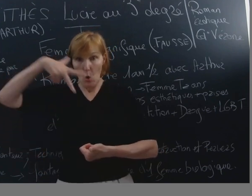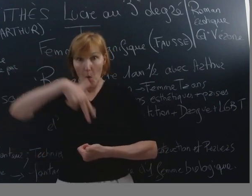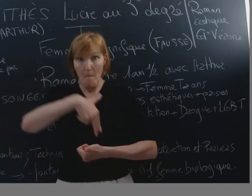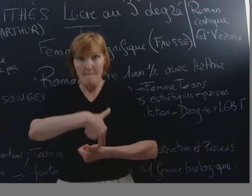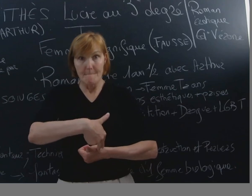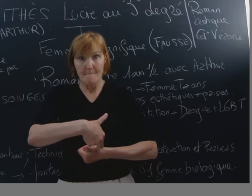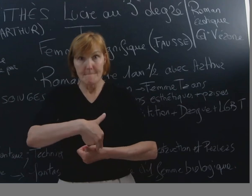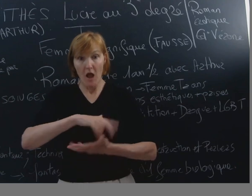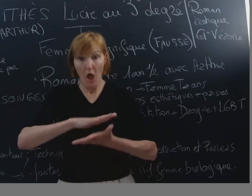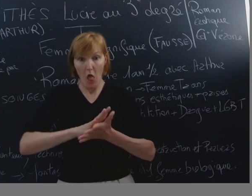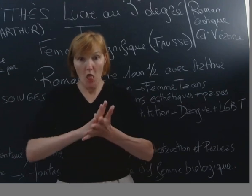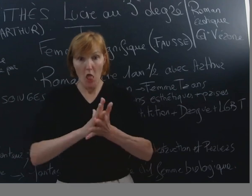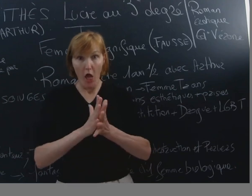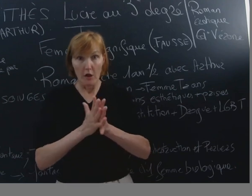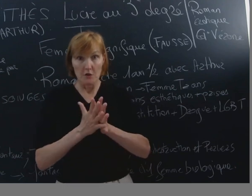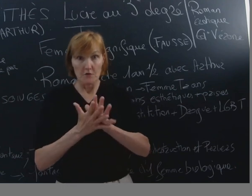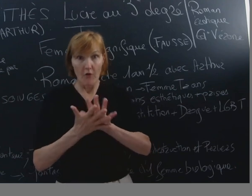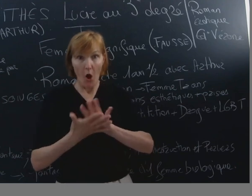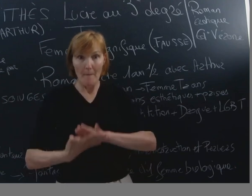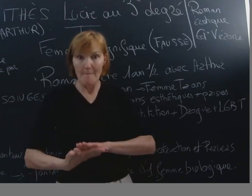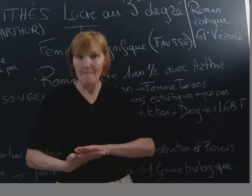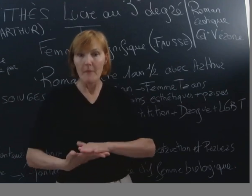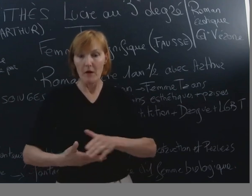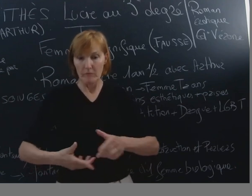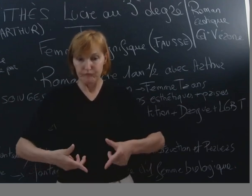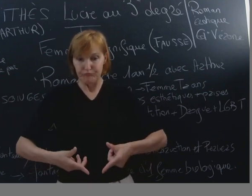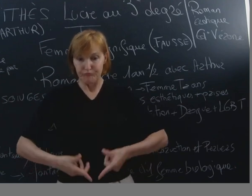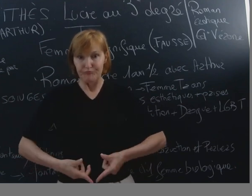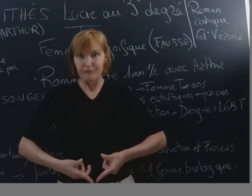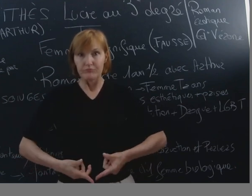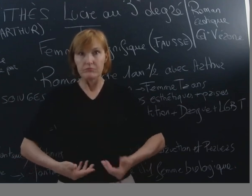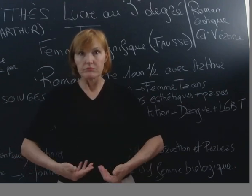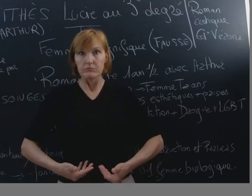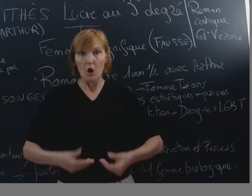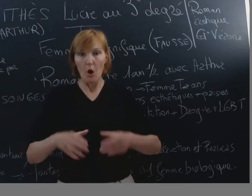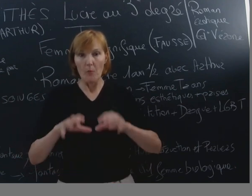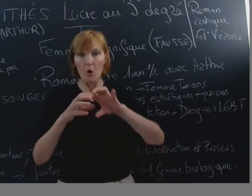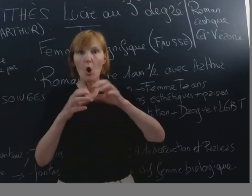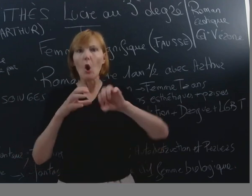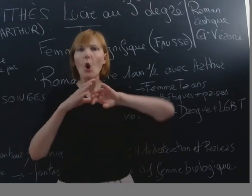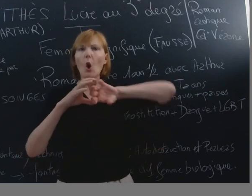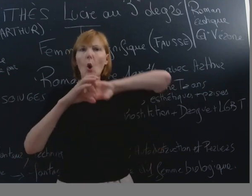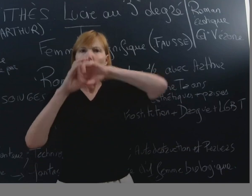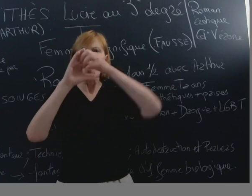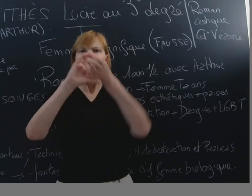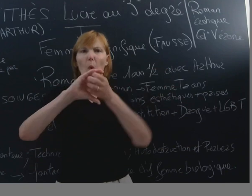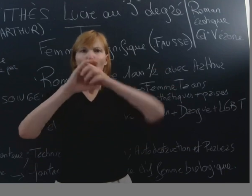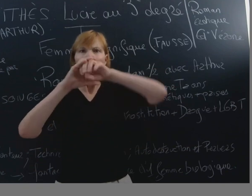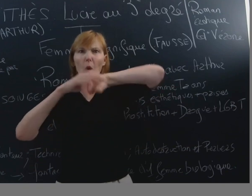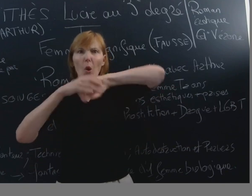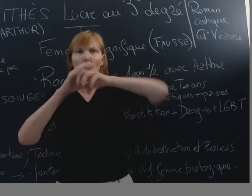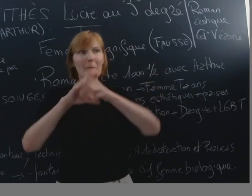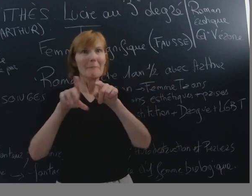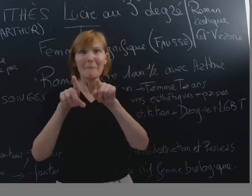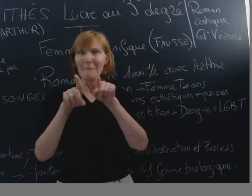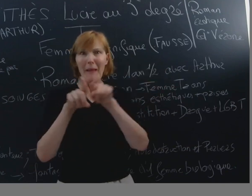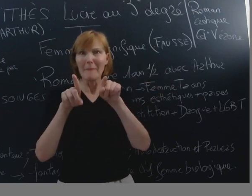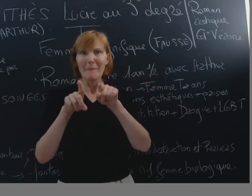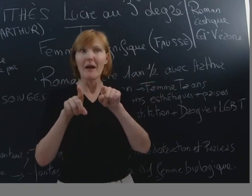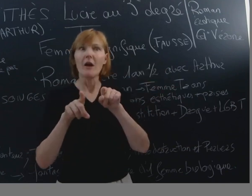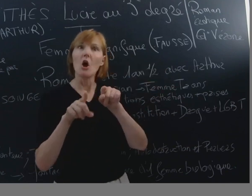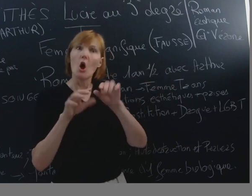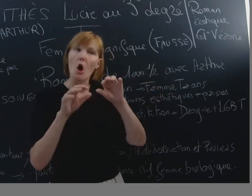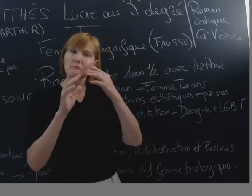transforme elle va accepter une de transformer son pénis de l'enlever et de